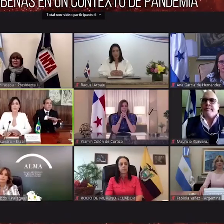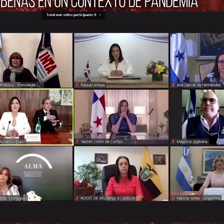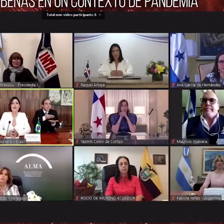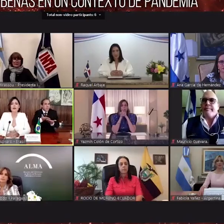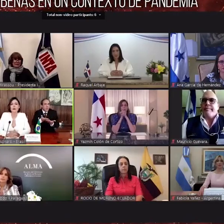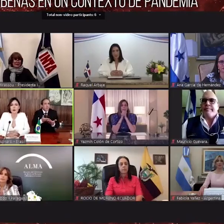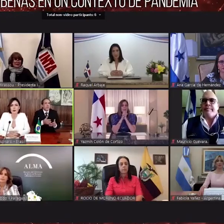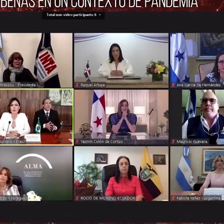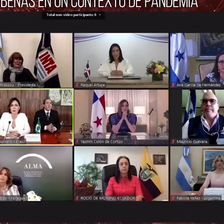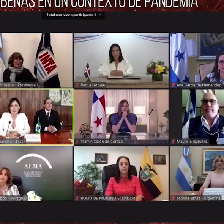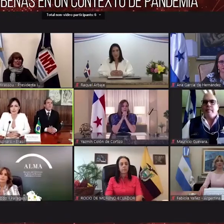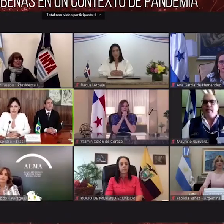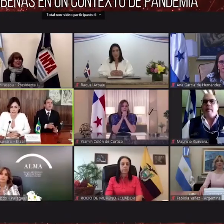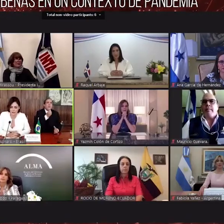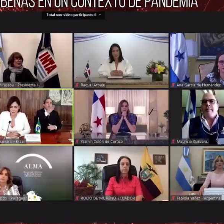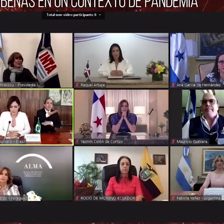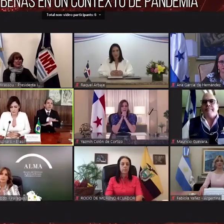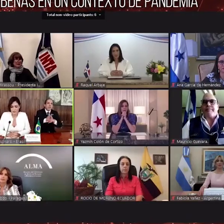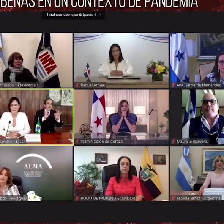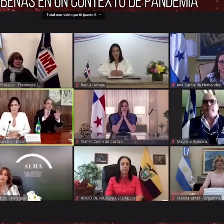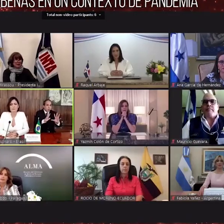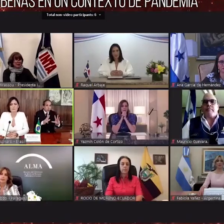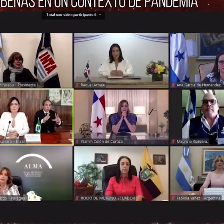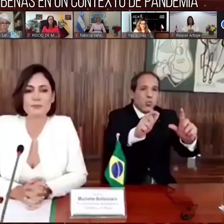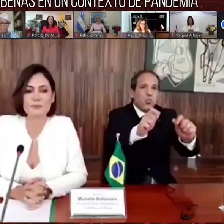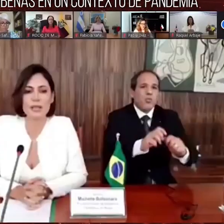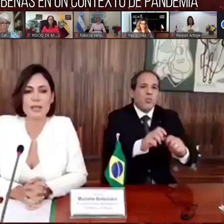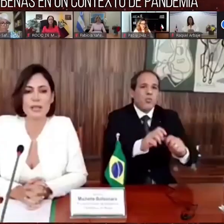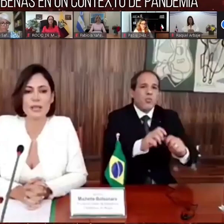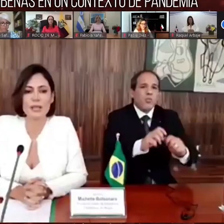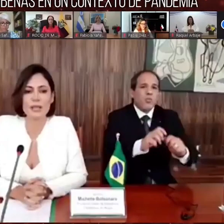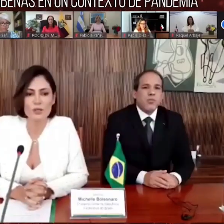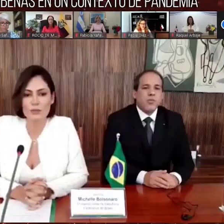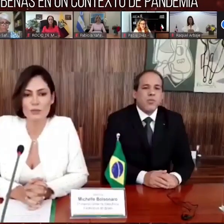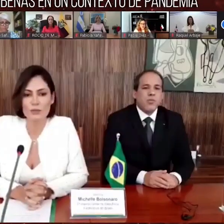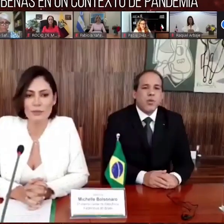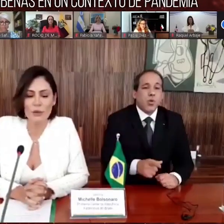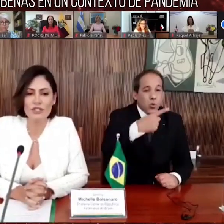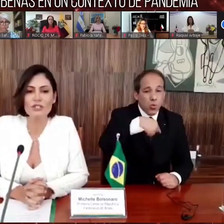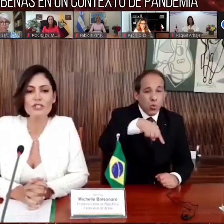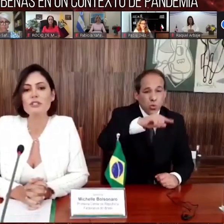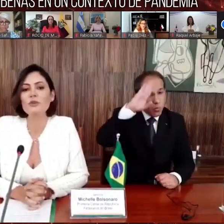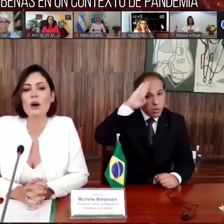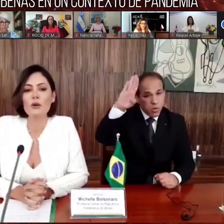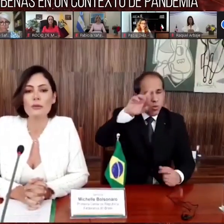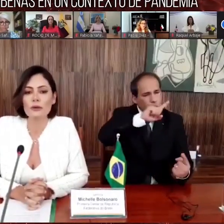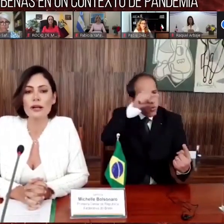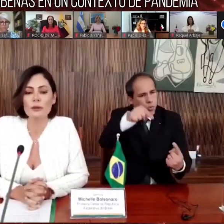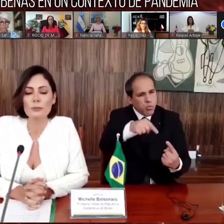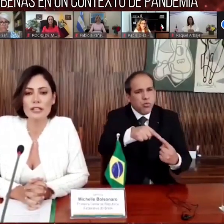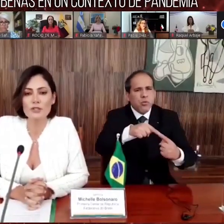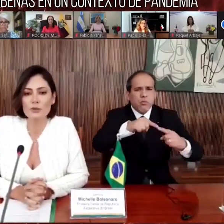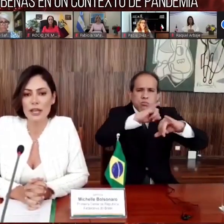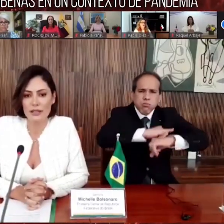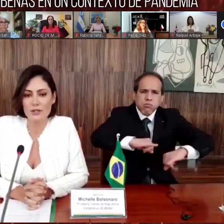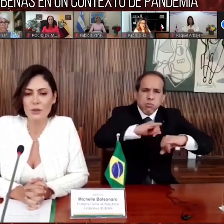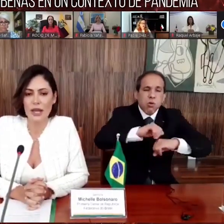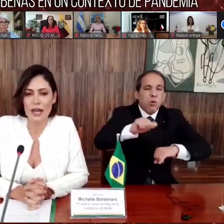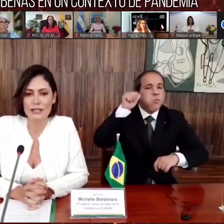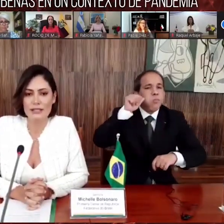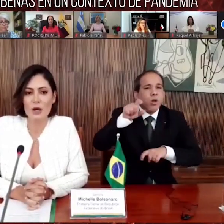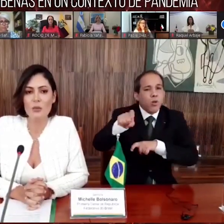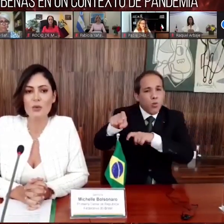todos nuestros intérpretes. Boa tarde a todos. Buenas tardes a todos. Nosso principal objetivo com a campanha de